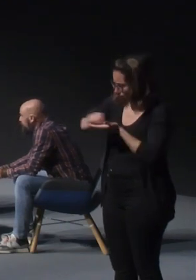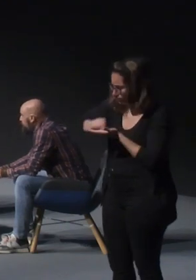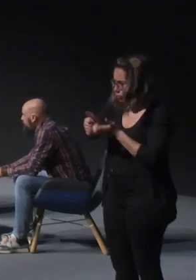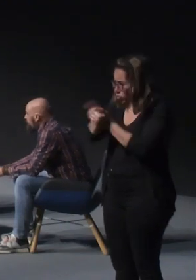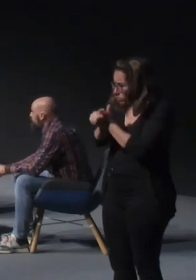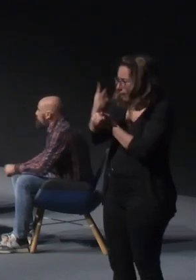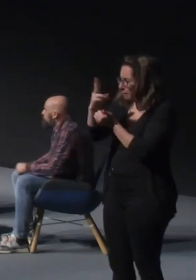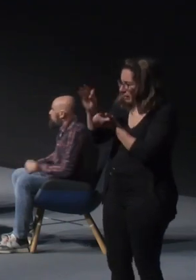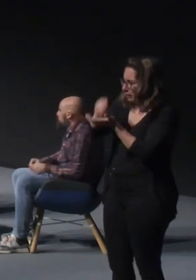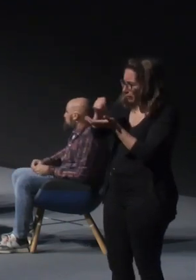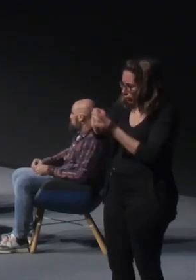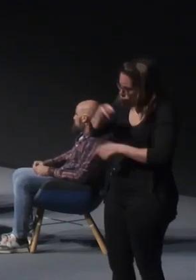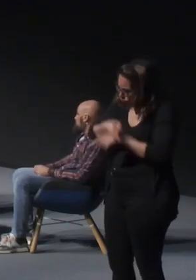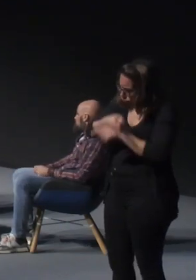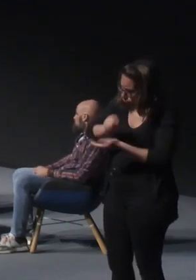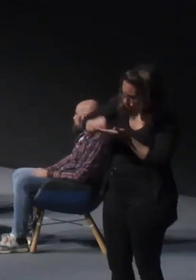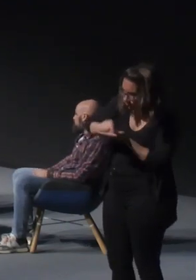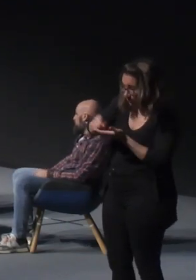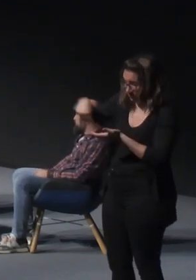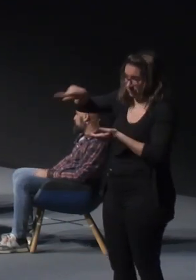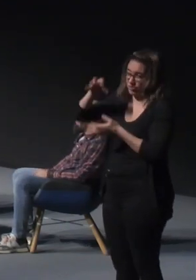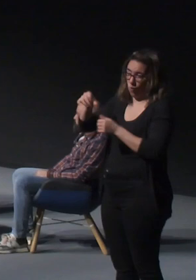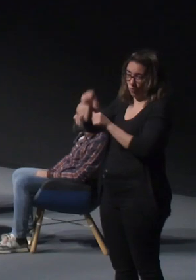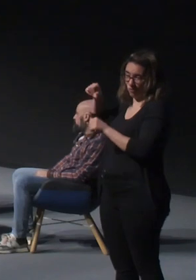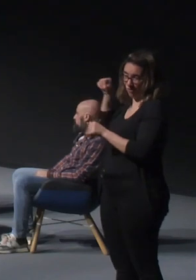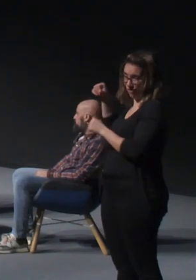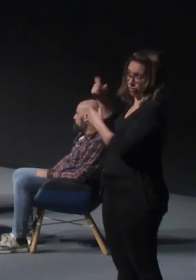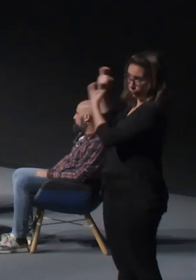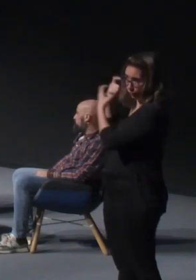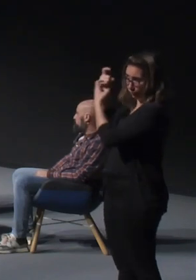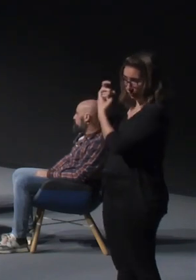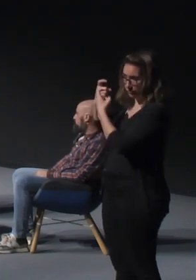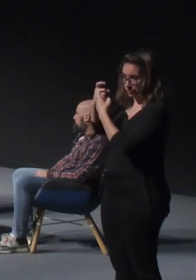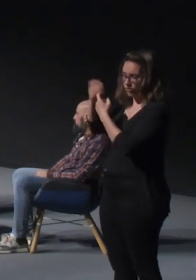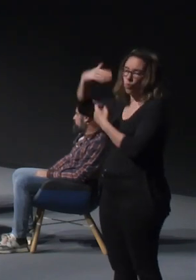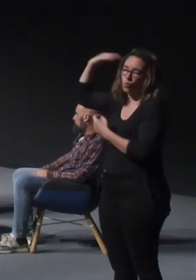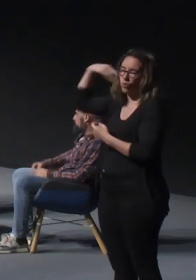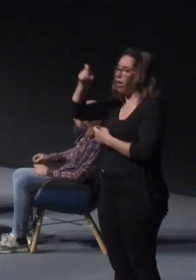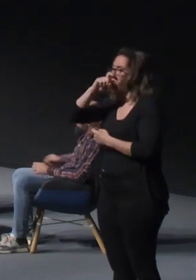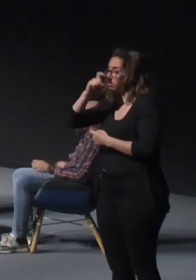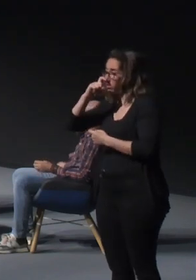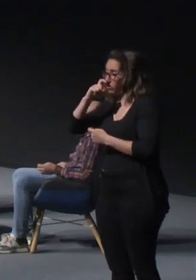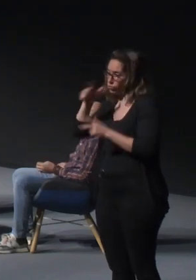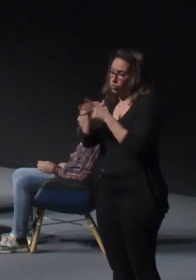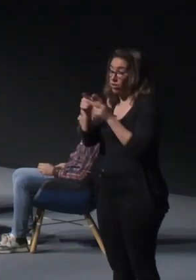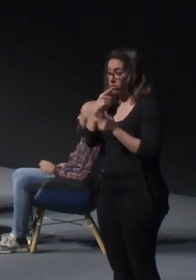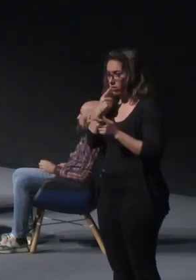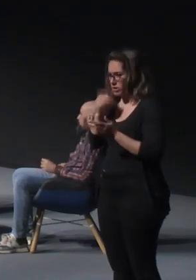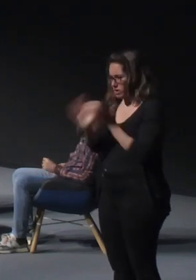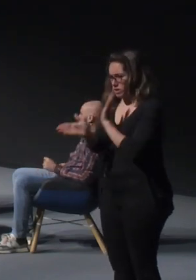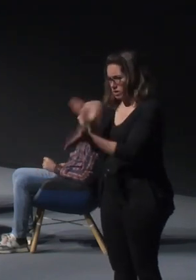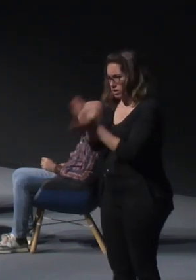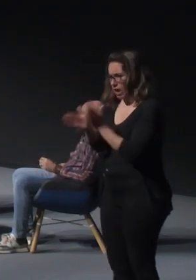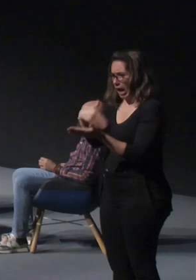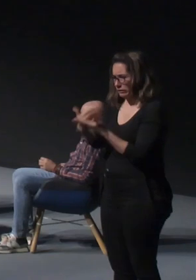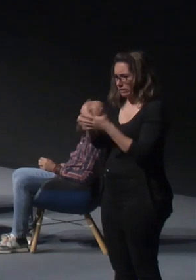a todos y a todas, de esa sociedad de la letra con sangre entra, a una sociedad